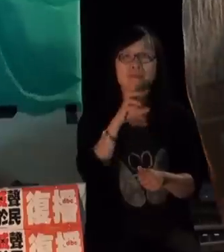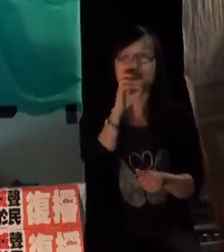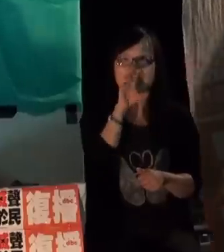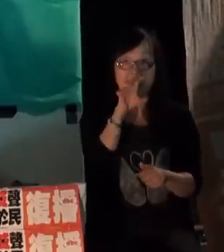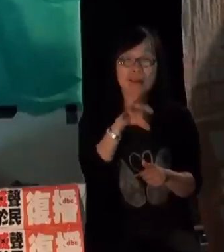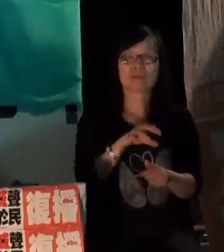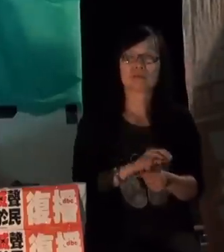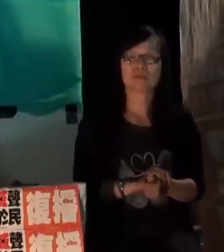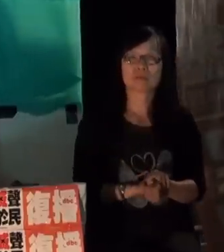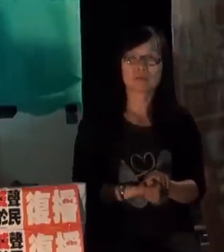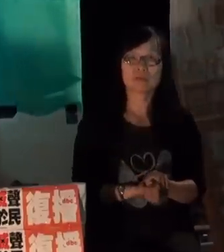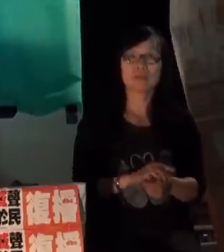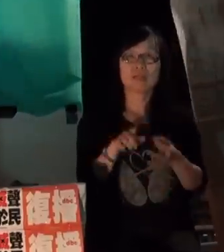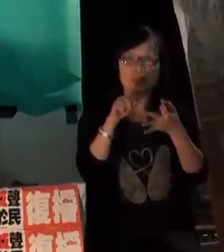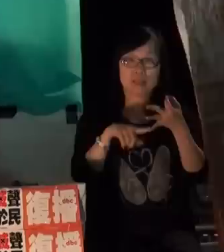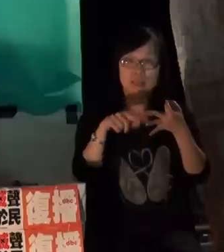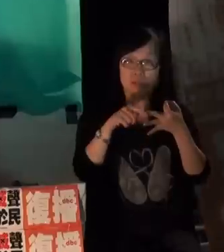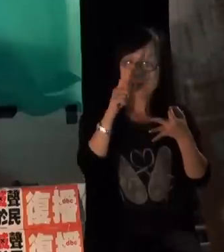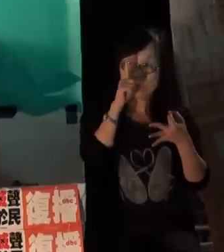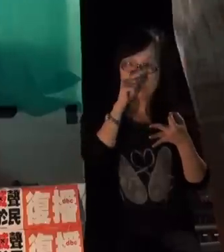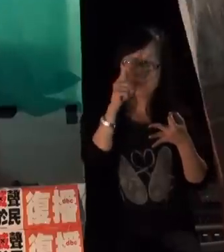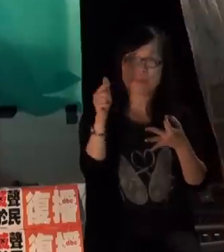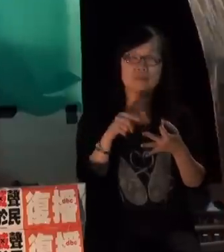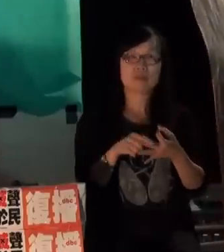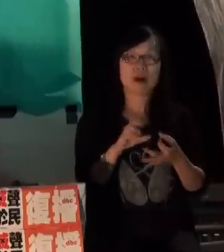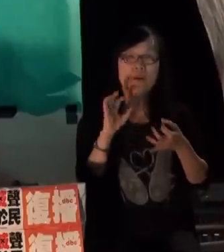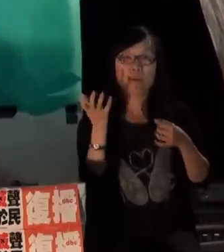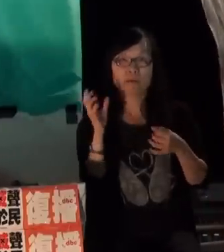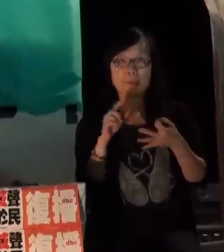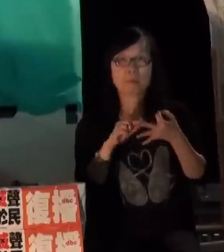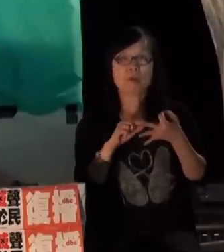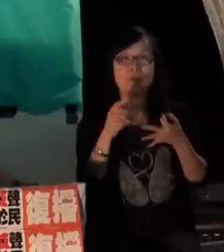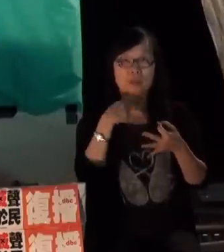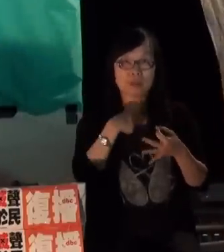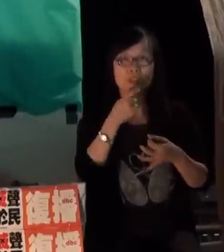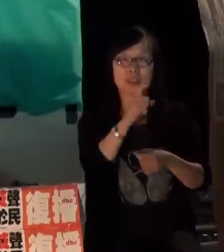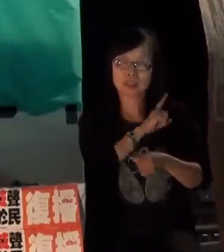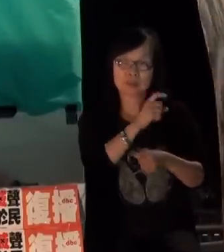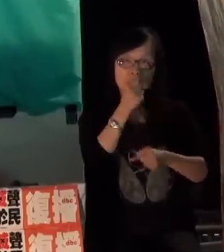二個就係呢個咁嘅蘇錦良，尤其黃定光仲好笑，佢話我都係做生意㗎。